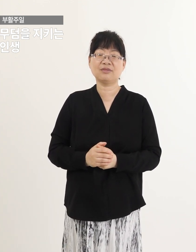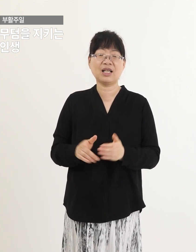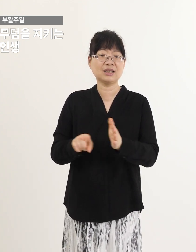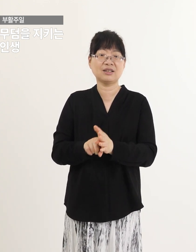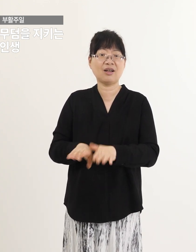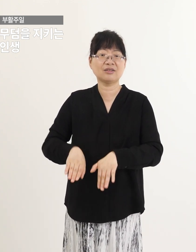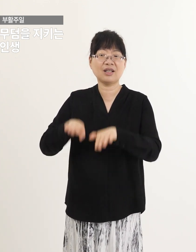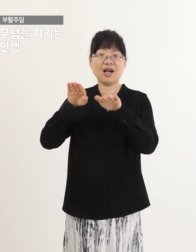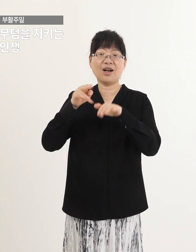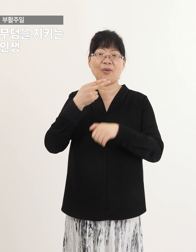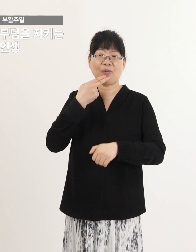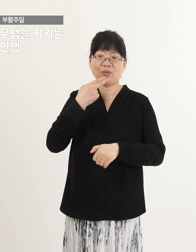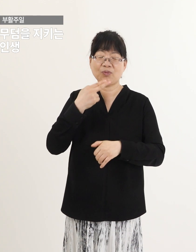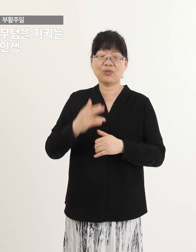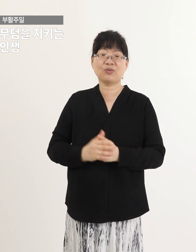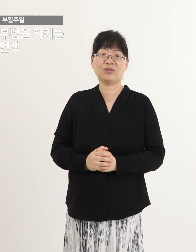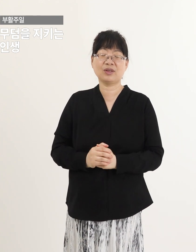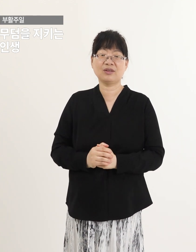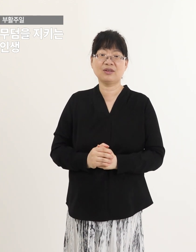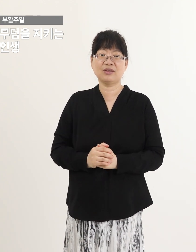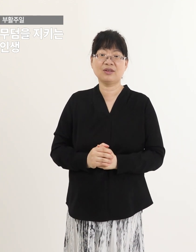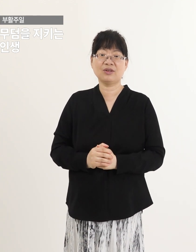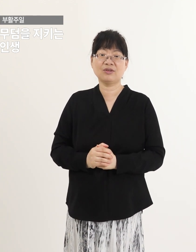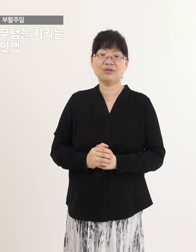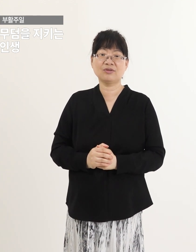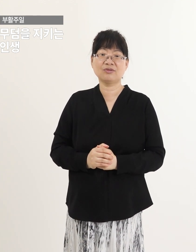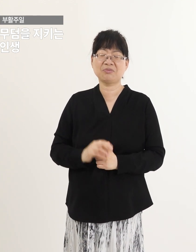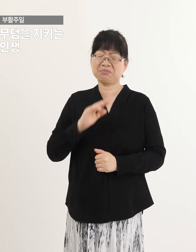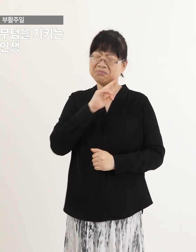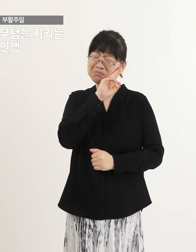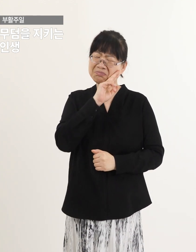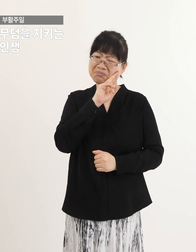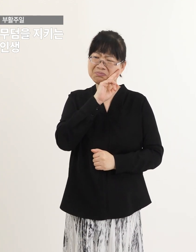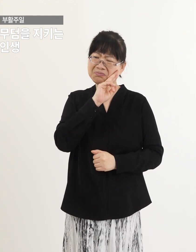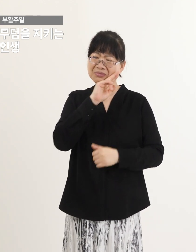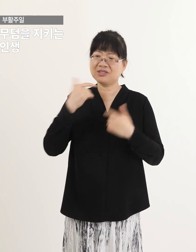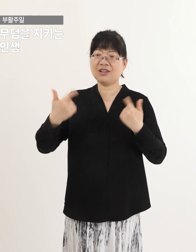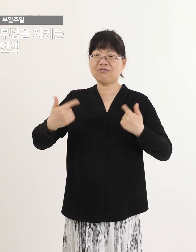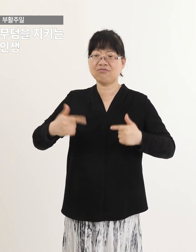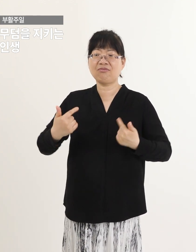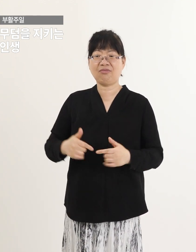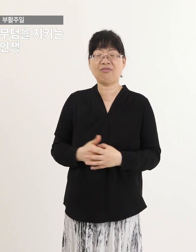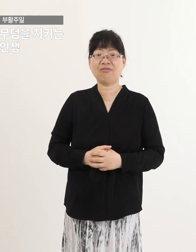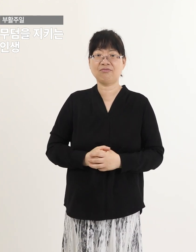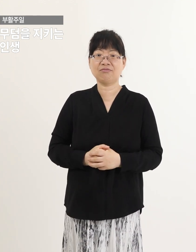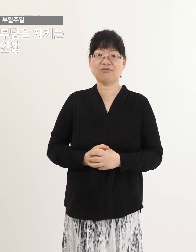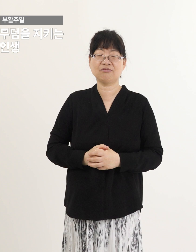신앙이 자라질 않고 회의에 빠지고